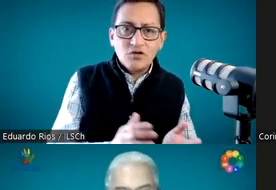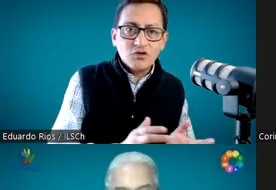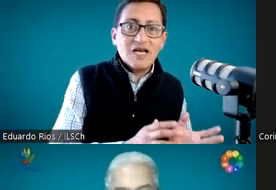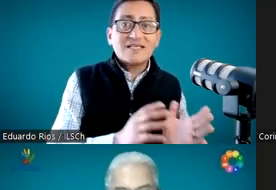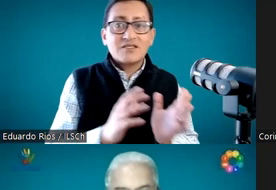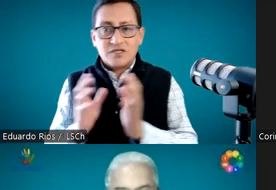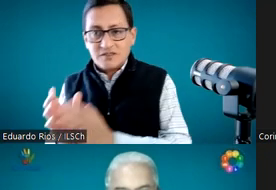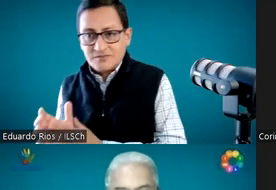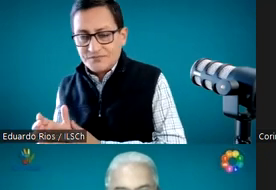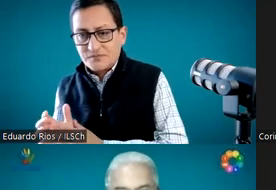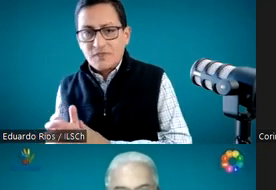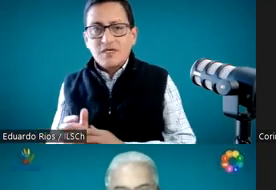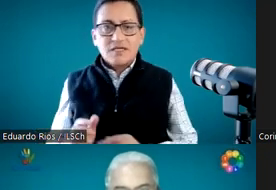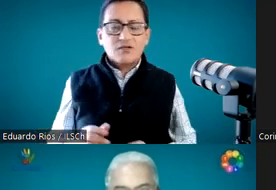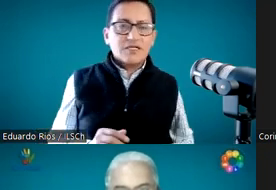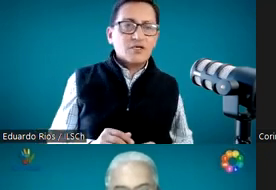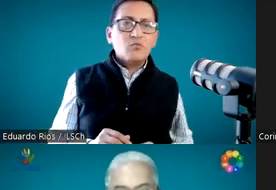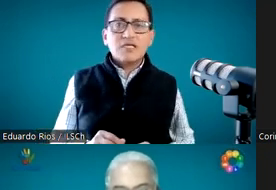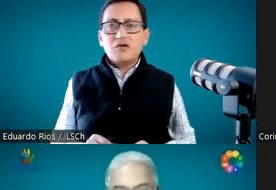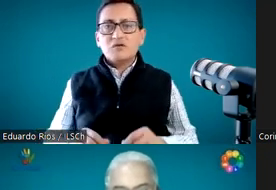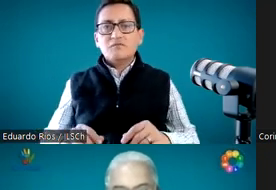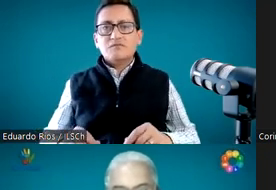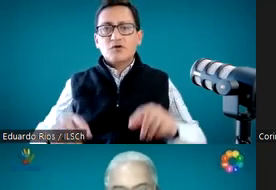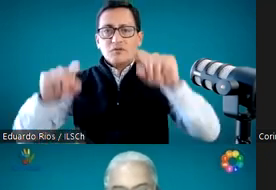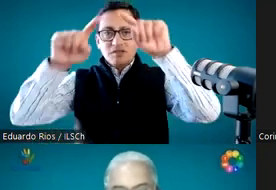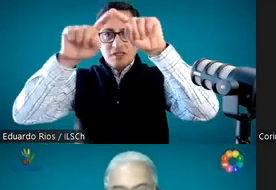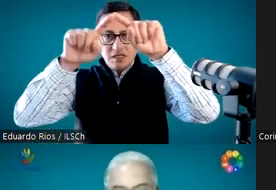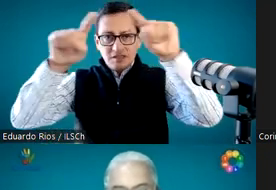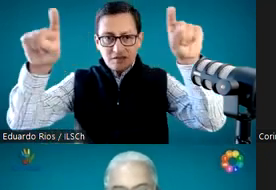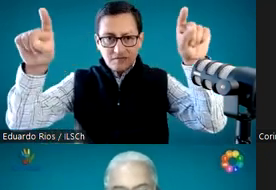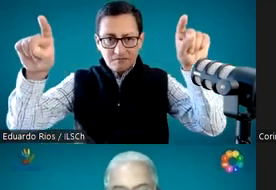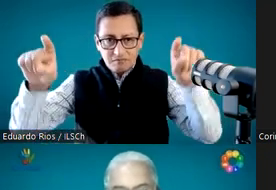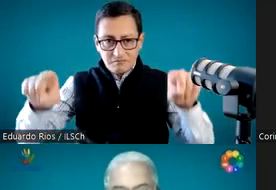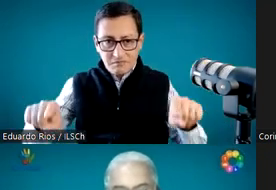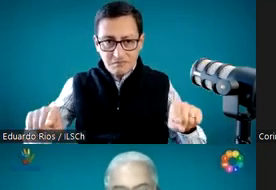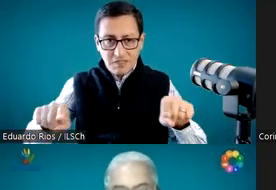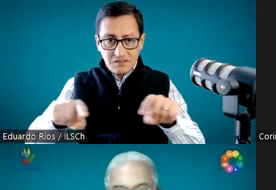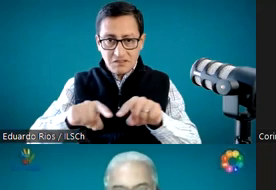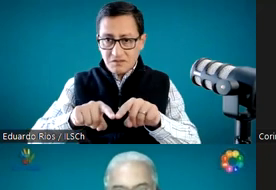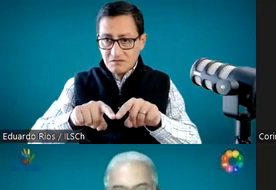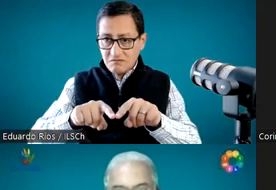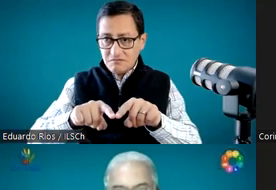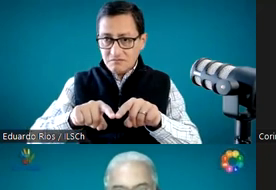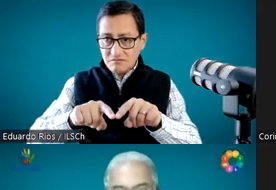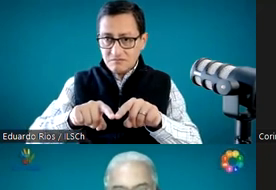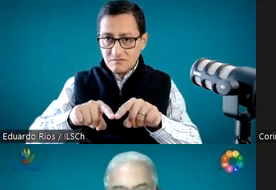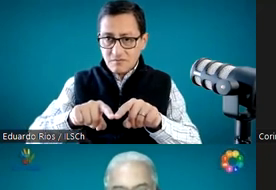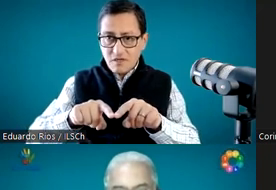y lo otro son las acciones. Entonces, en este computador podríamos decir que es así, ¿cierto?